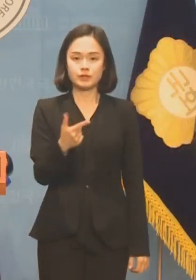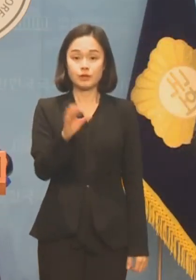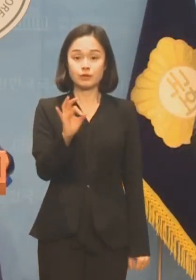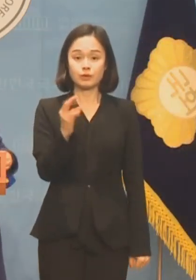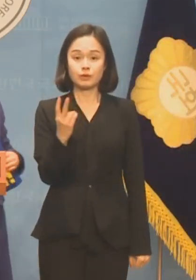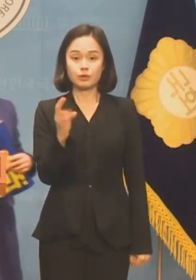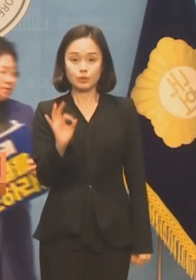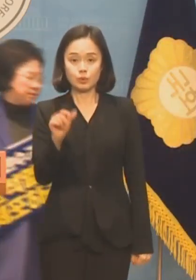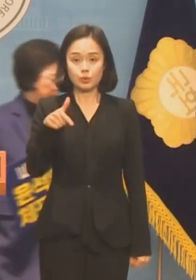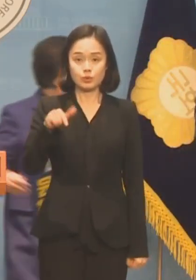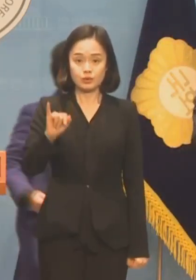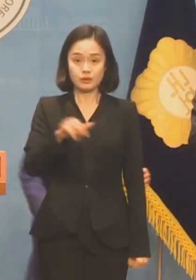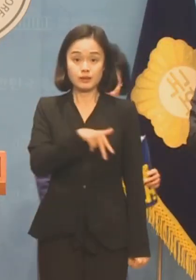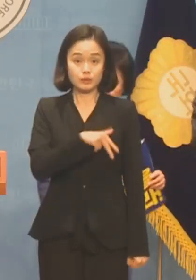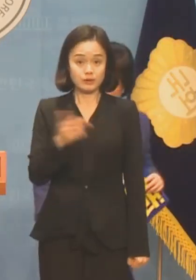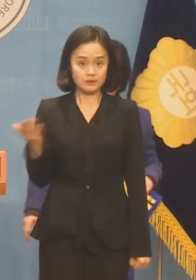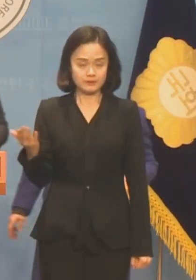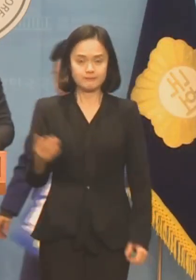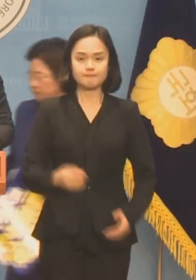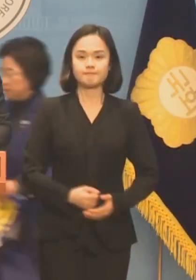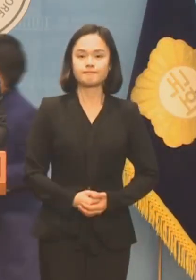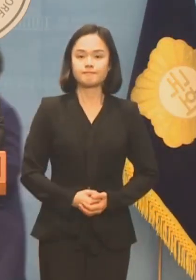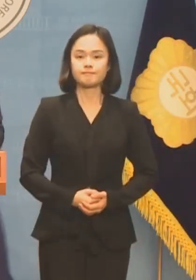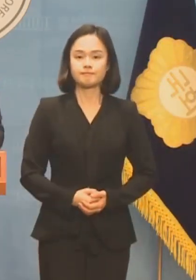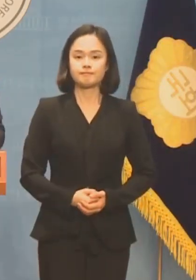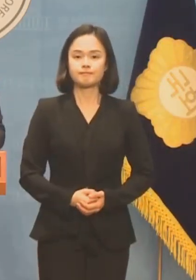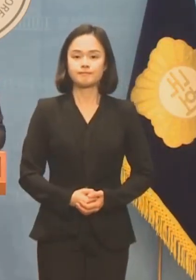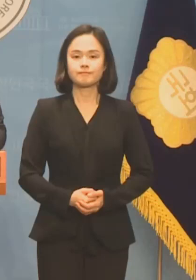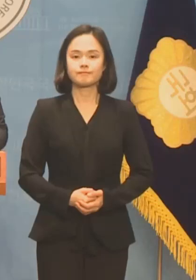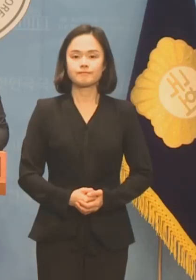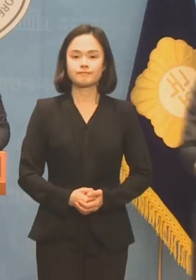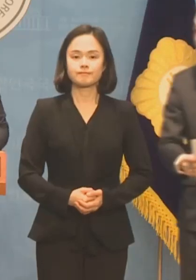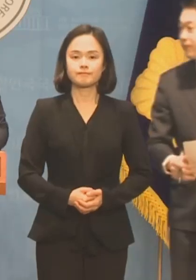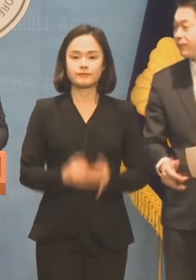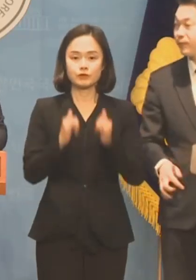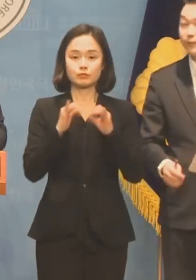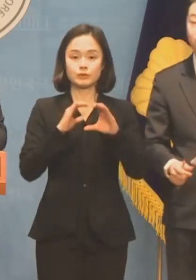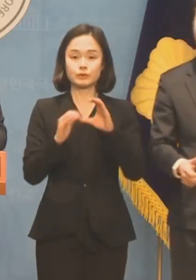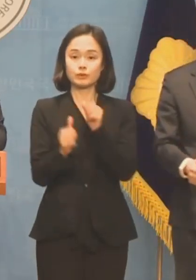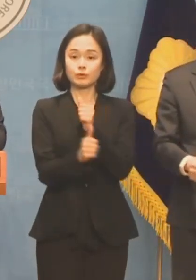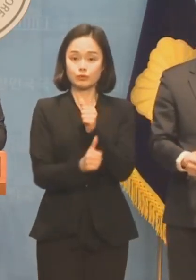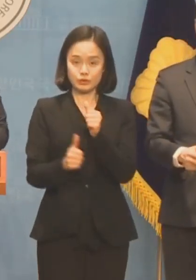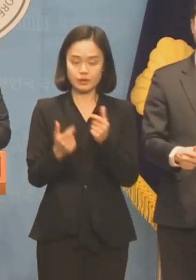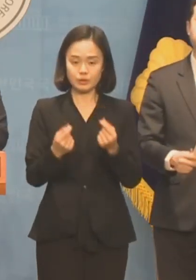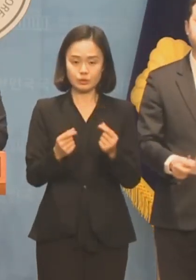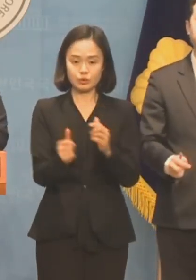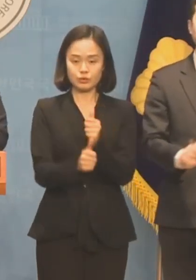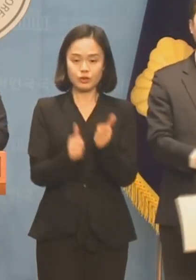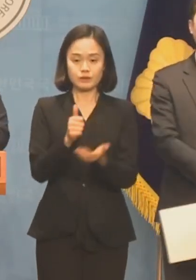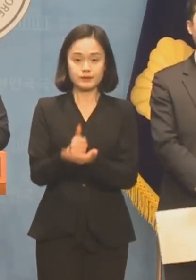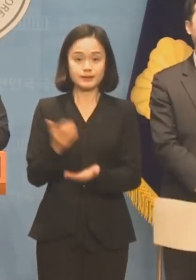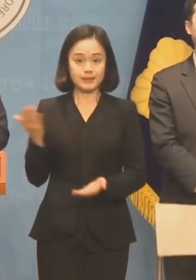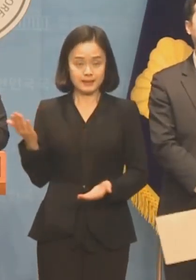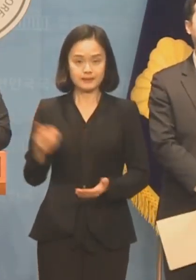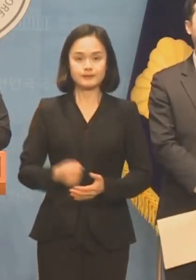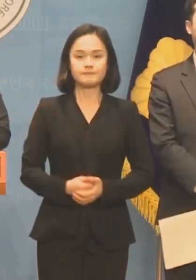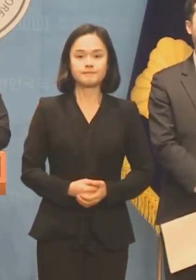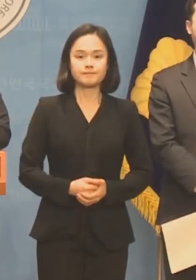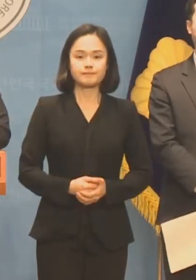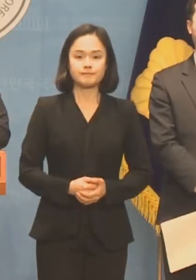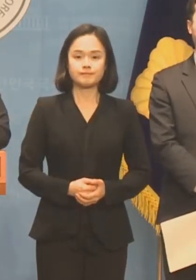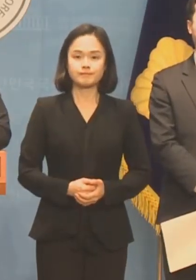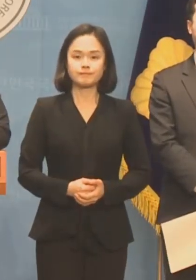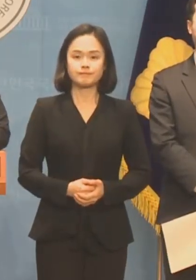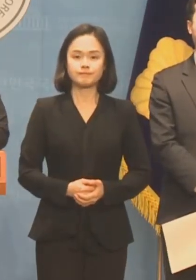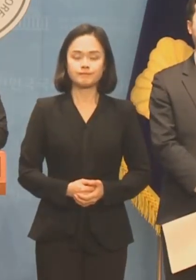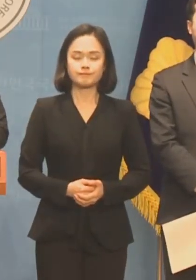말씀 있겠습니다. 네, 국민소통위원회 공동위원장 전용기입니다. 간단하게 말씀 한